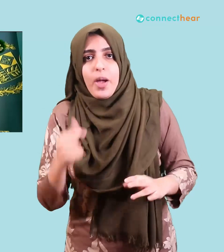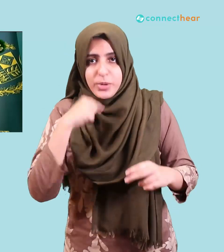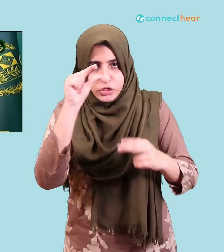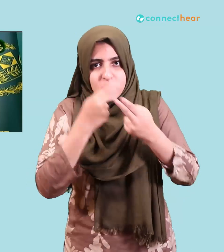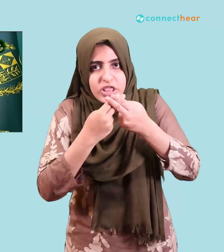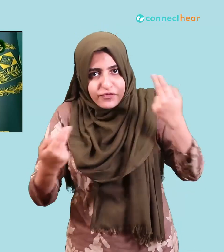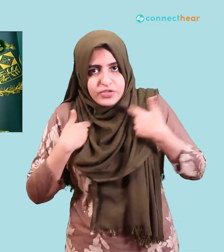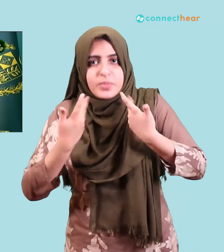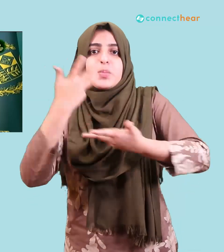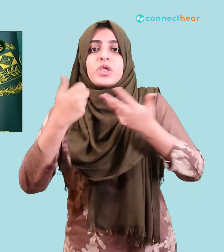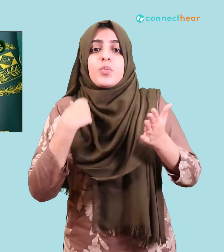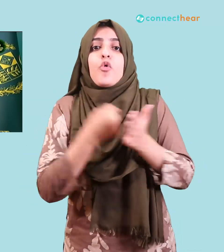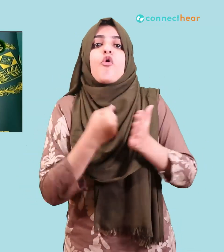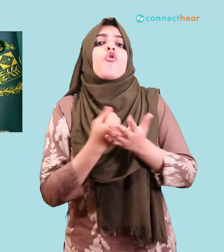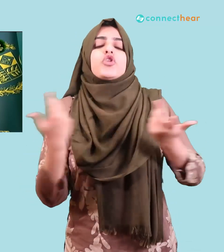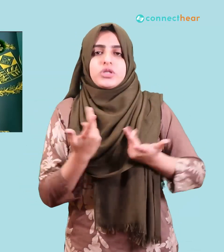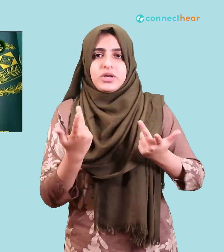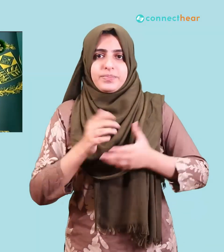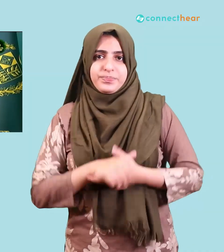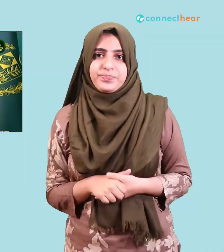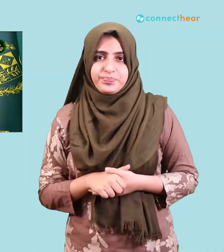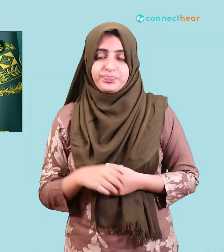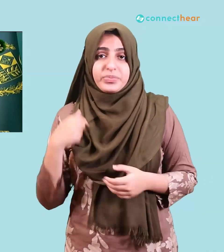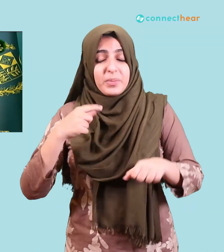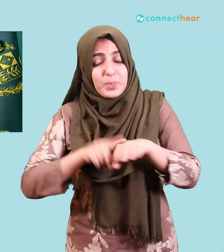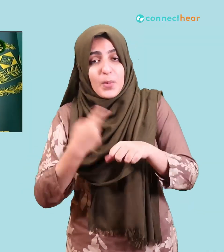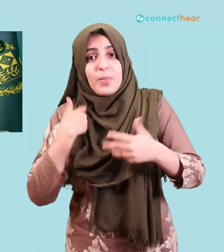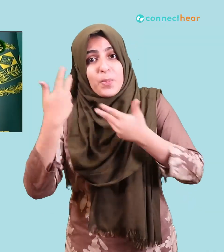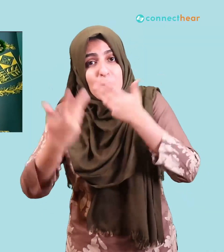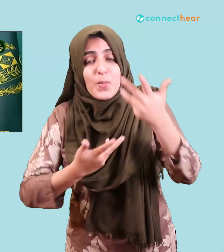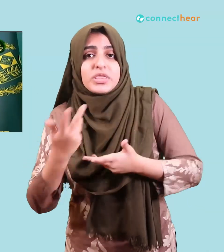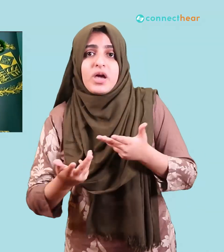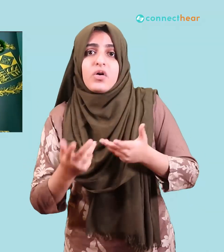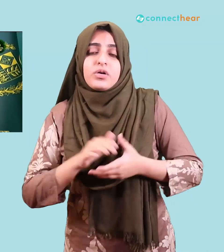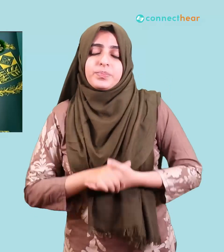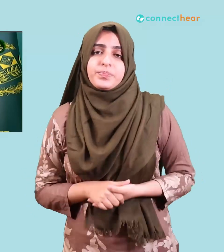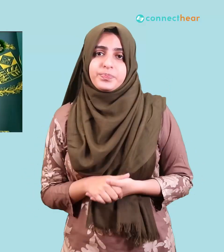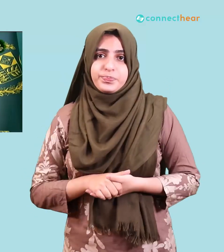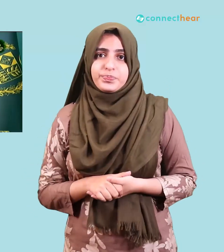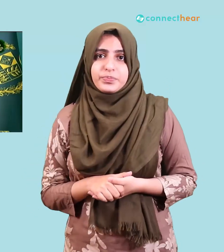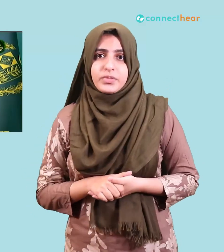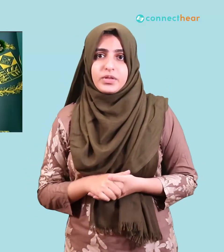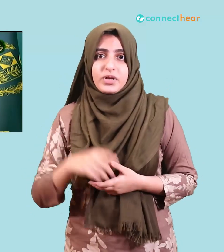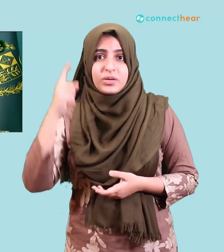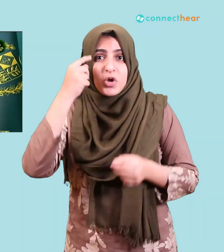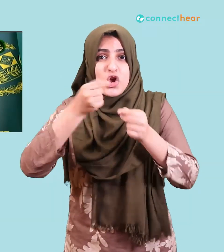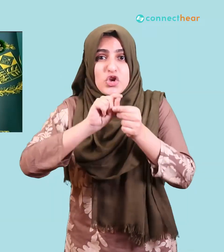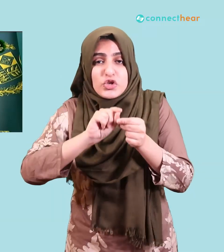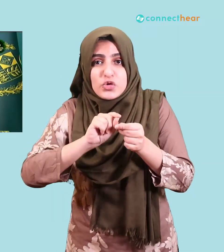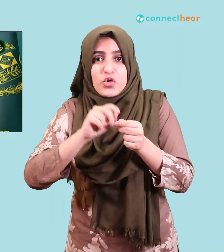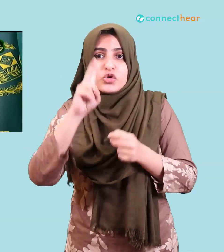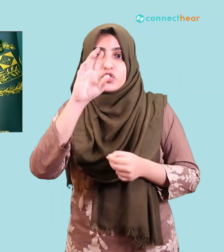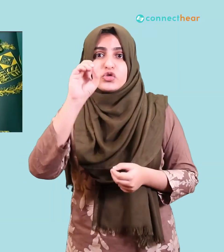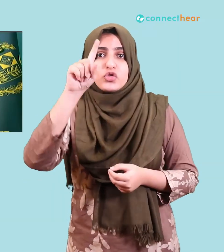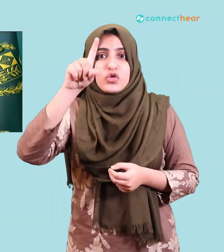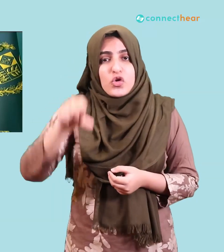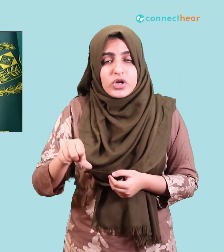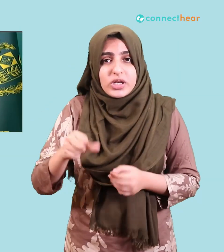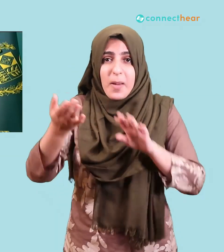ہوں ہم نے کیا کیا کوشش کی ہے۔ اچھا، میں یہ ذرا پہلے بتا دوں، سب سے پہلے جون 2019